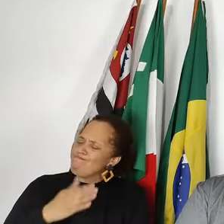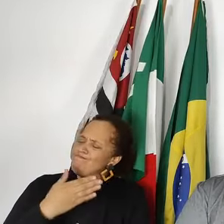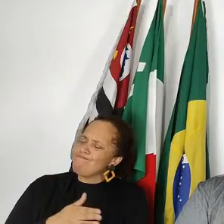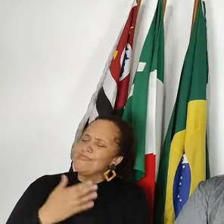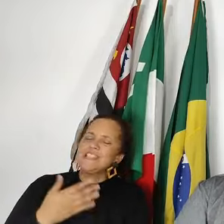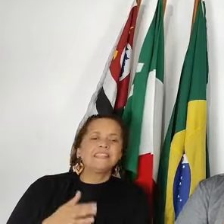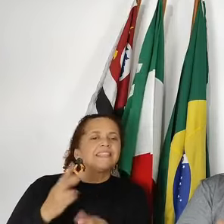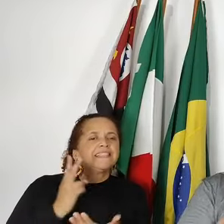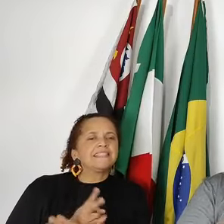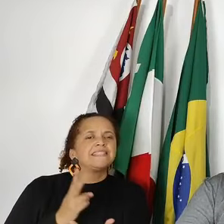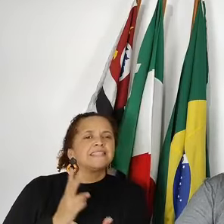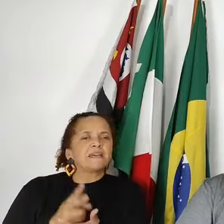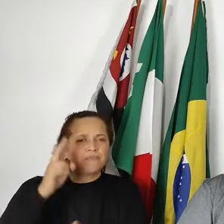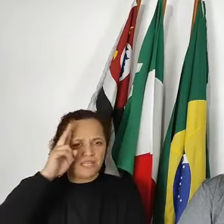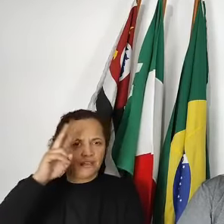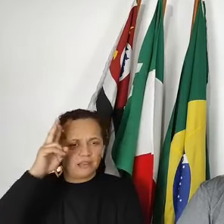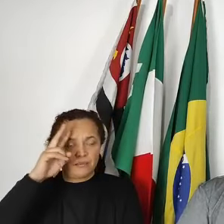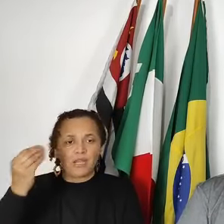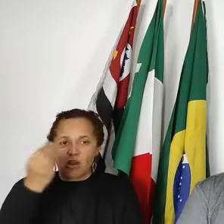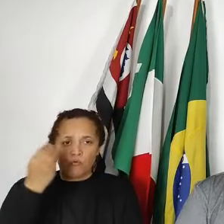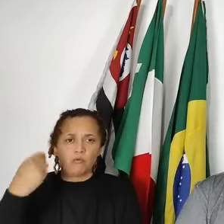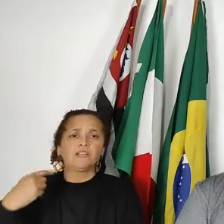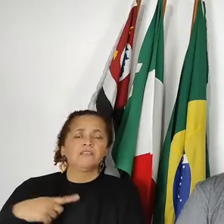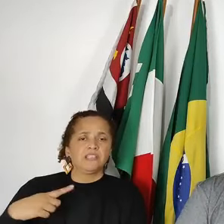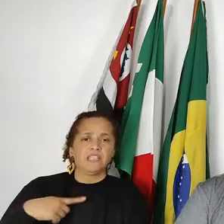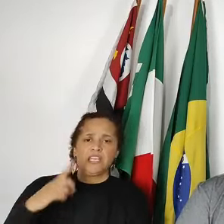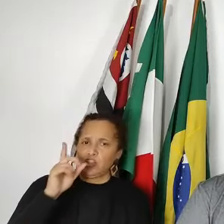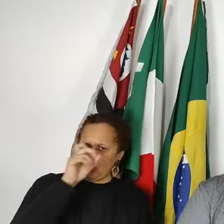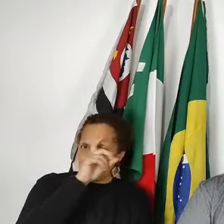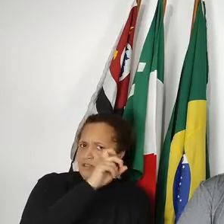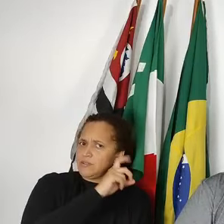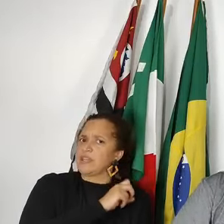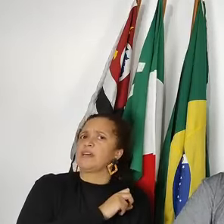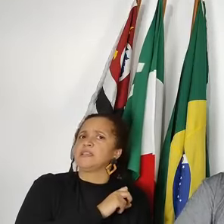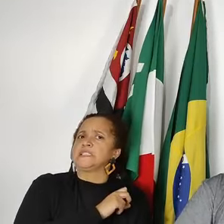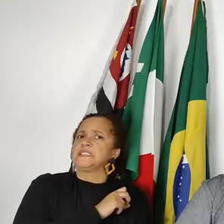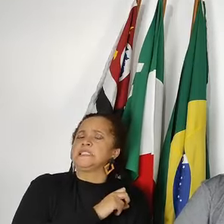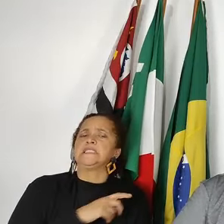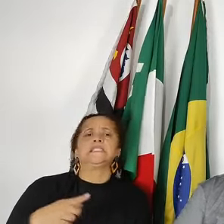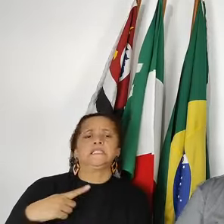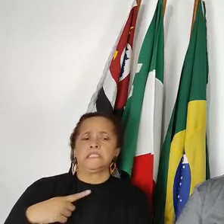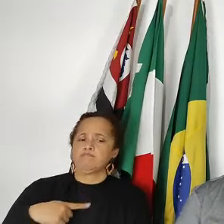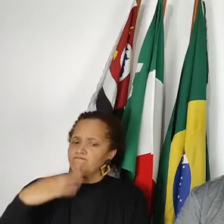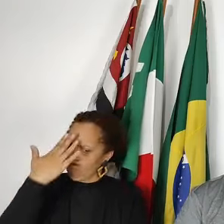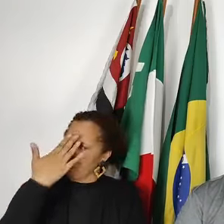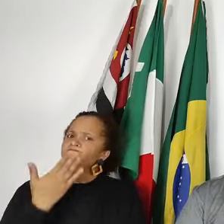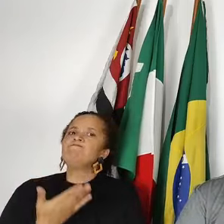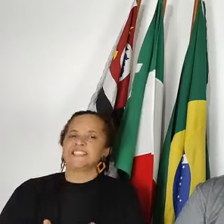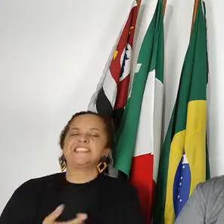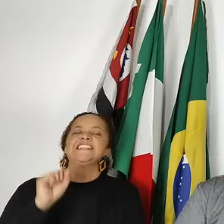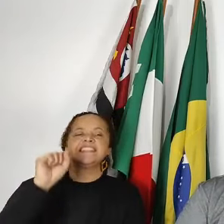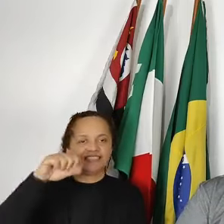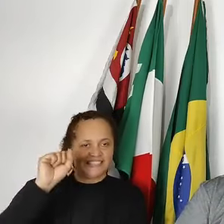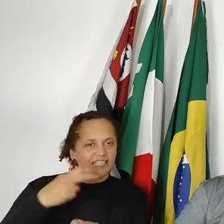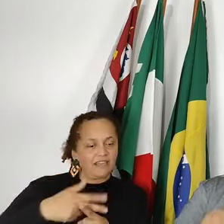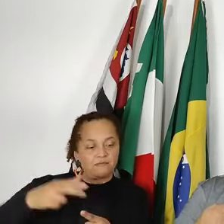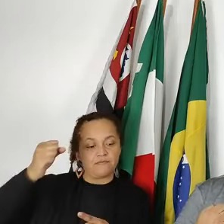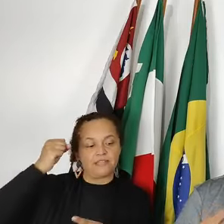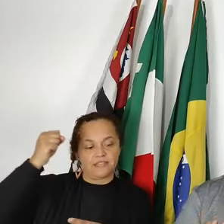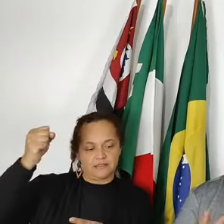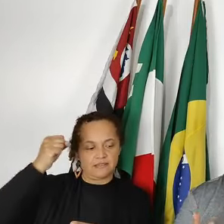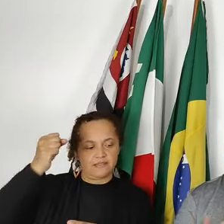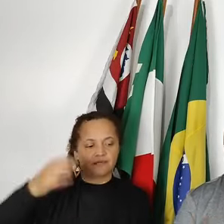difíceis, para nos fortalecer e ter convicção que nós vamos vencer.